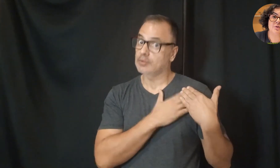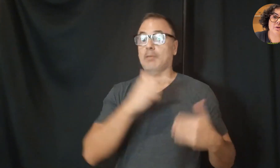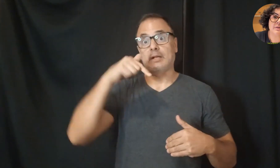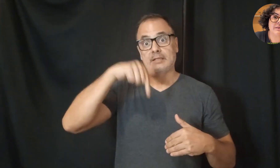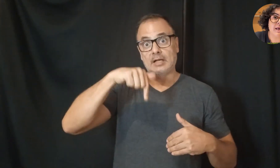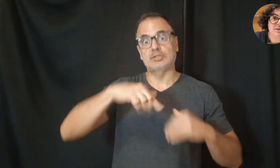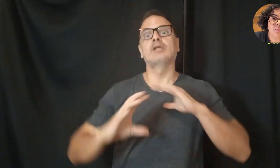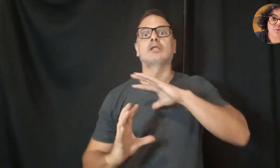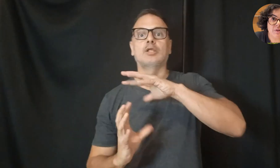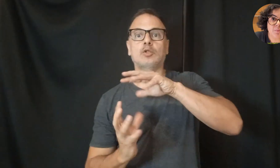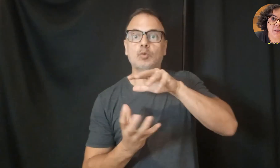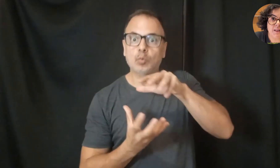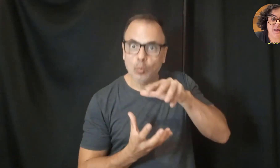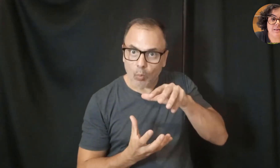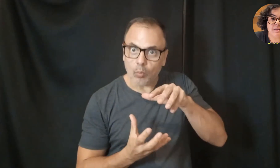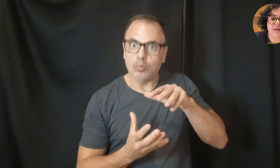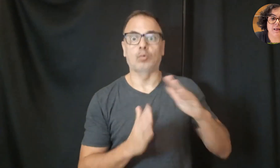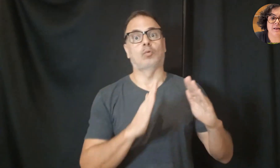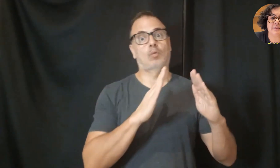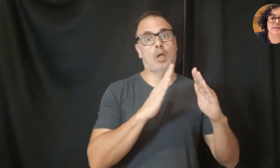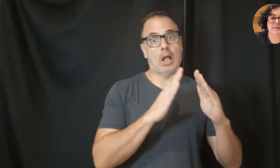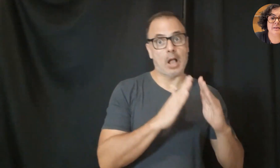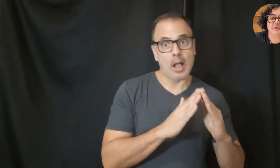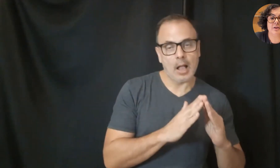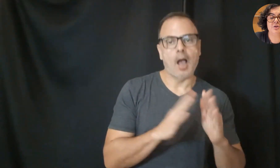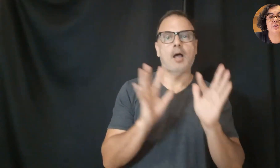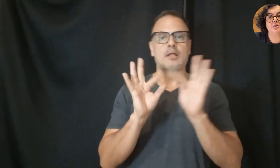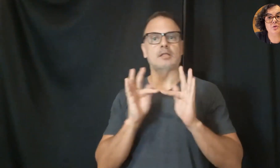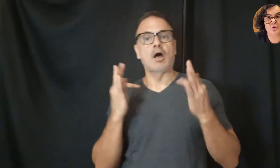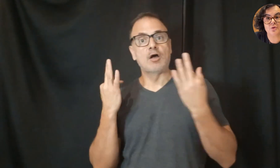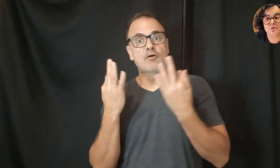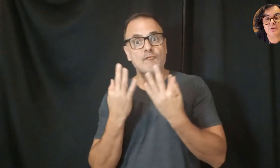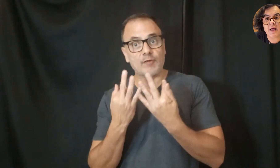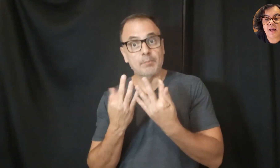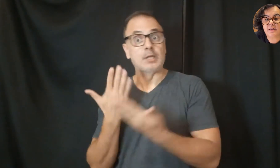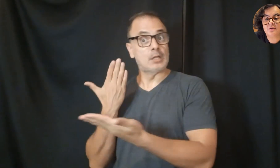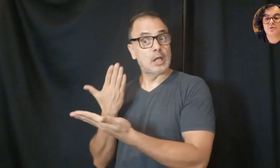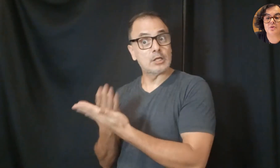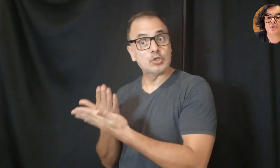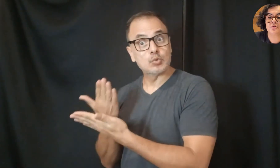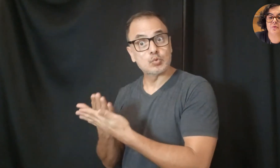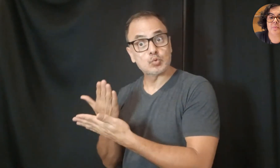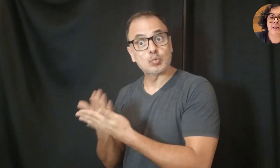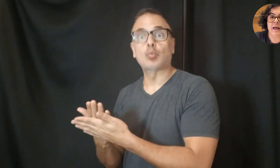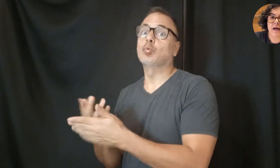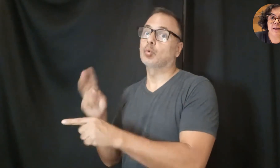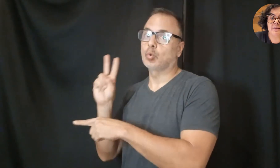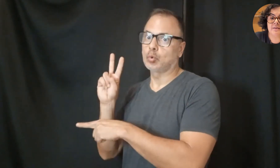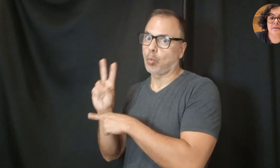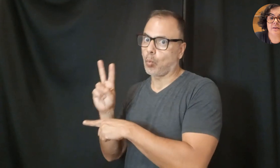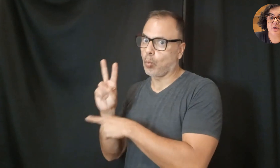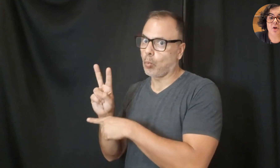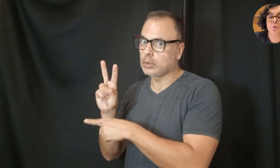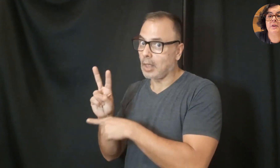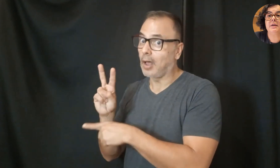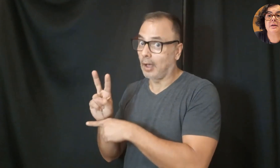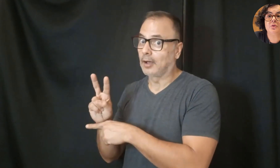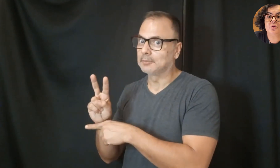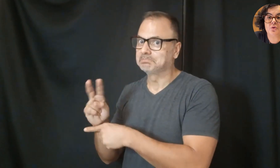nossas responsabilidades terrenas, diante dos nossos lares, dos nossos familiares, cuidando dos